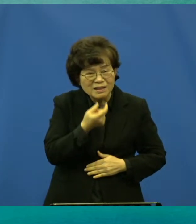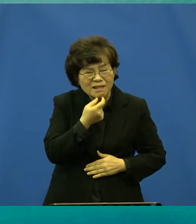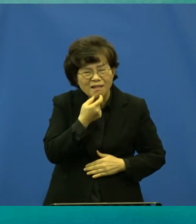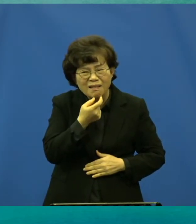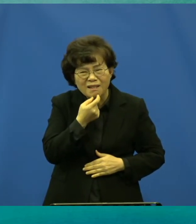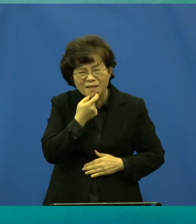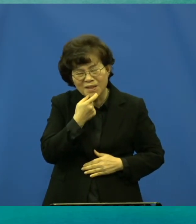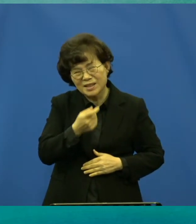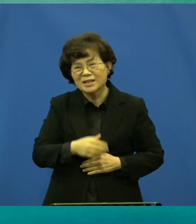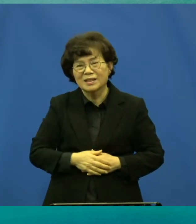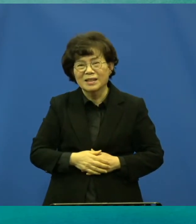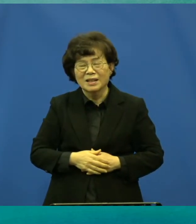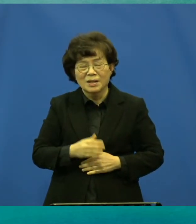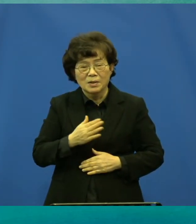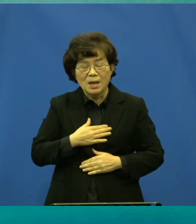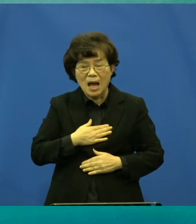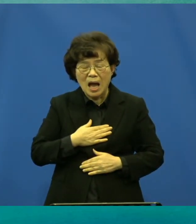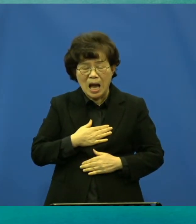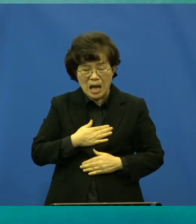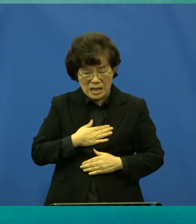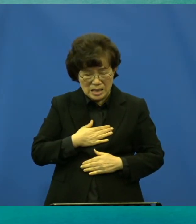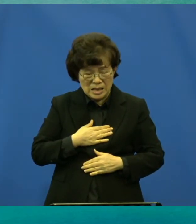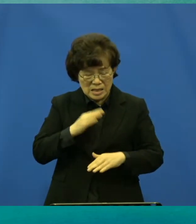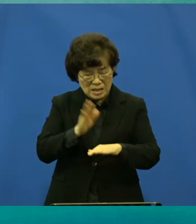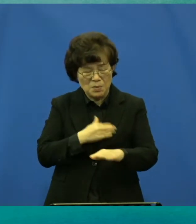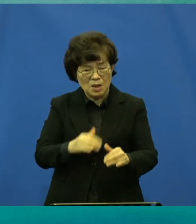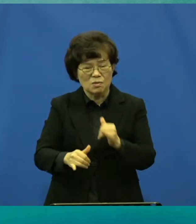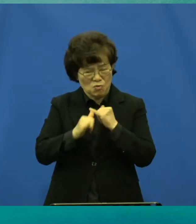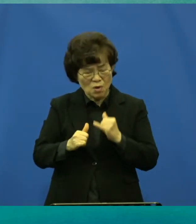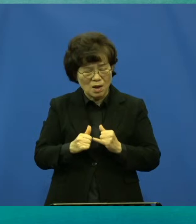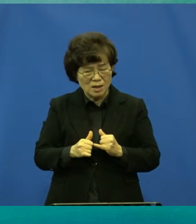그리고 수가 틀리면 나 죽겠다고 그러는 사람하고 대화가 안 됩니다.